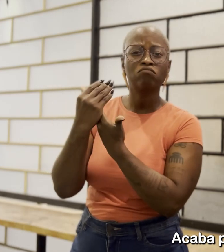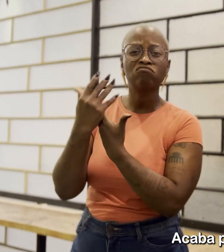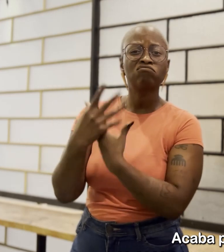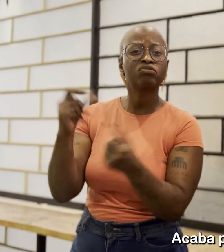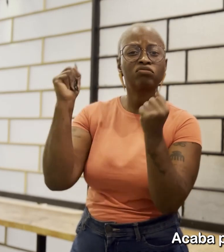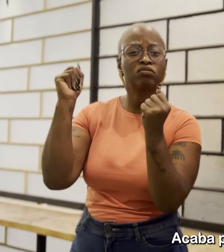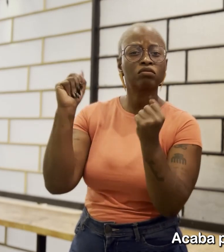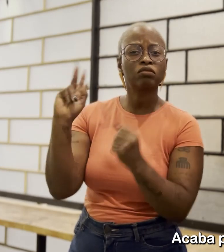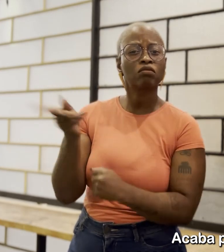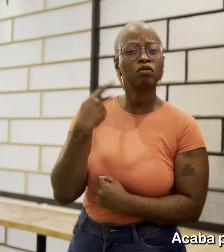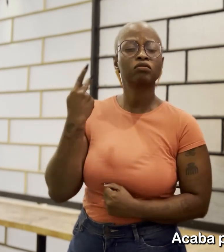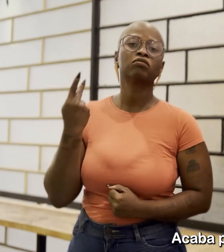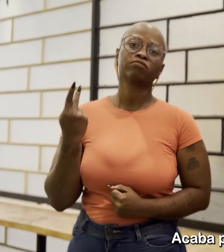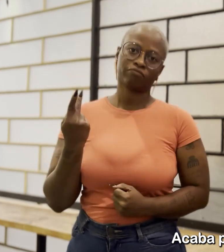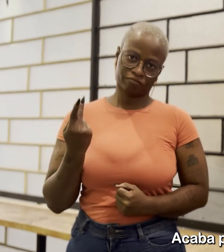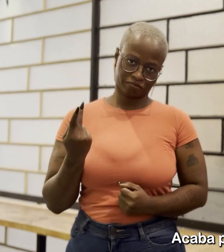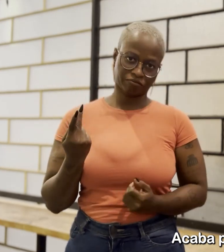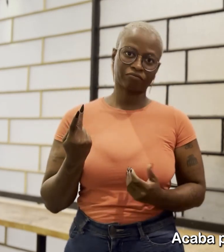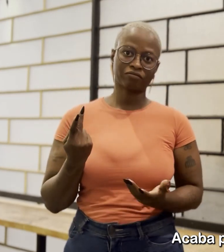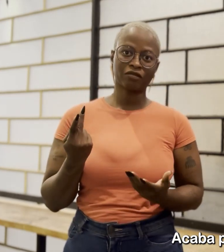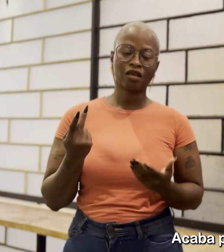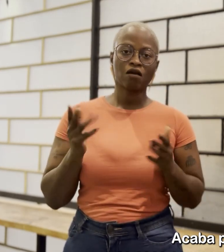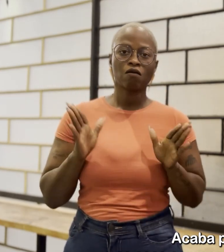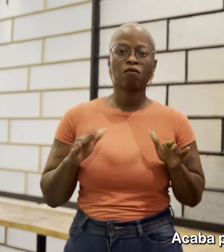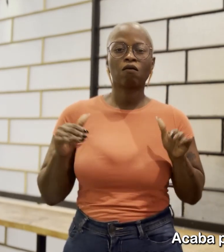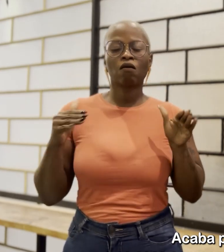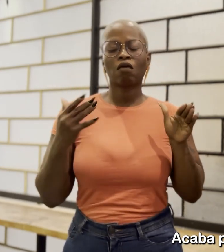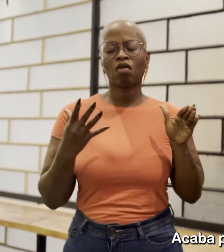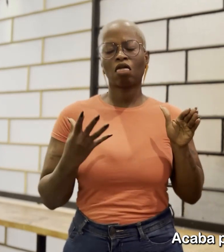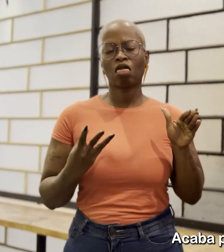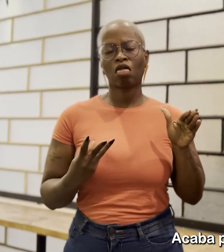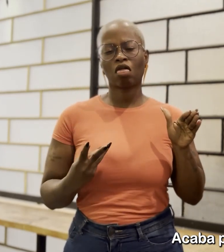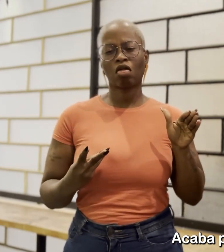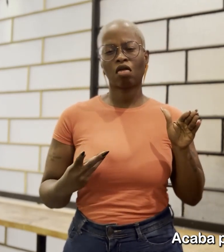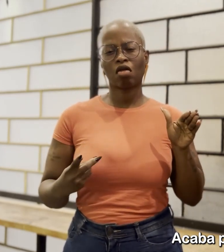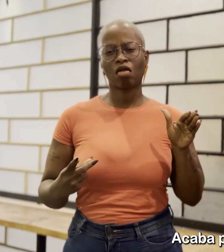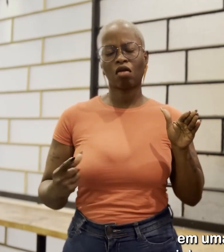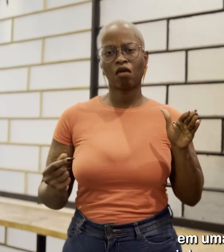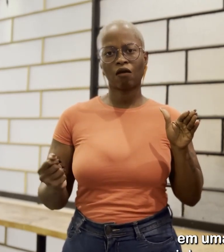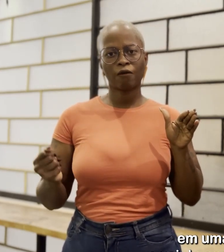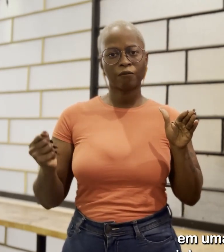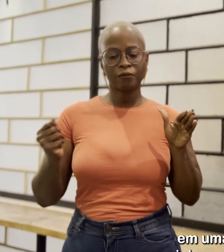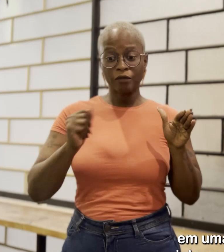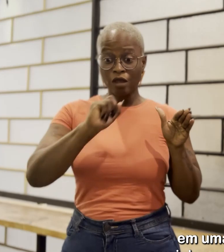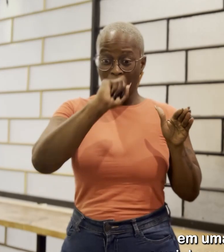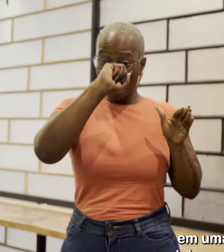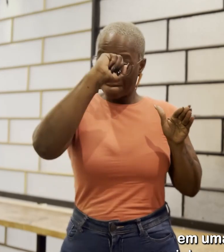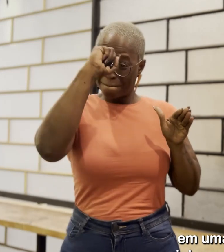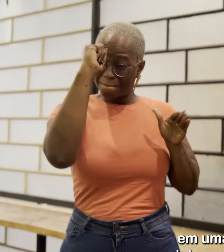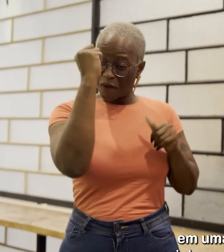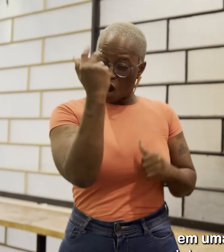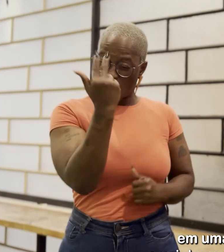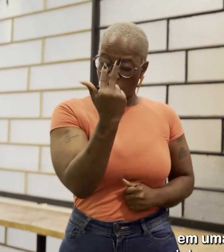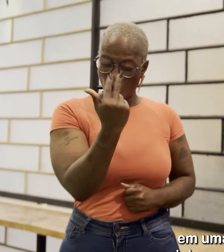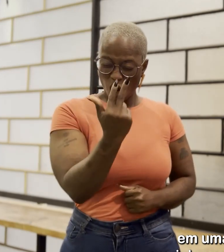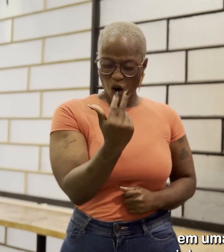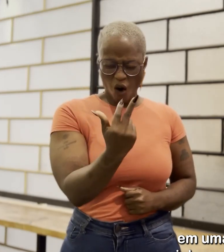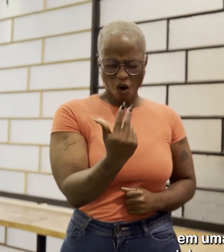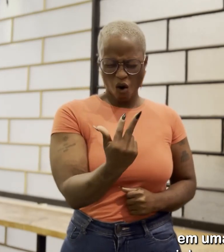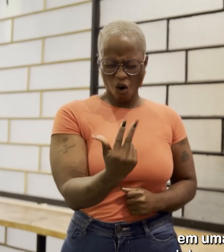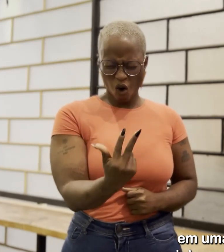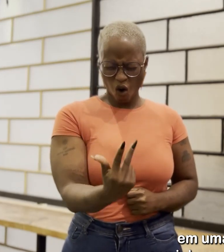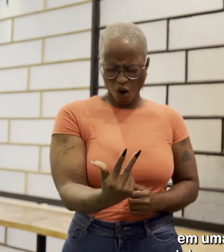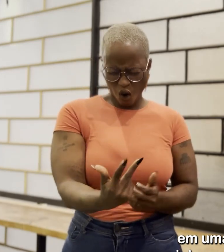por acontecer. As asas começam a derreter e ele entra numa queda livre e vai